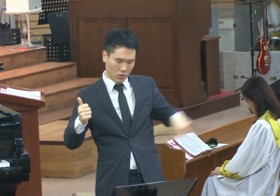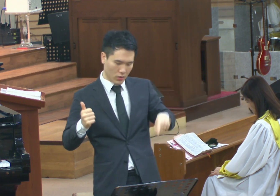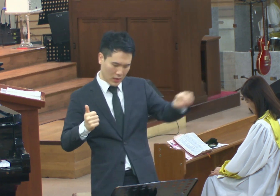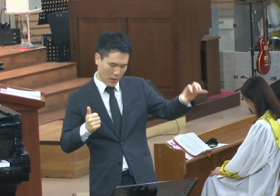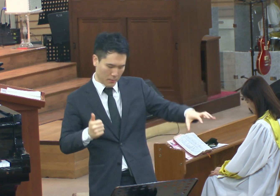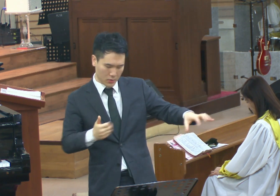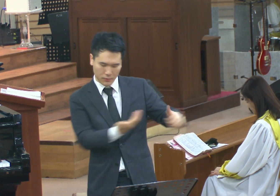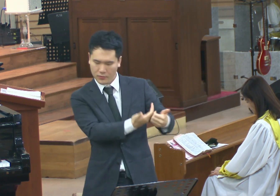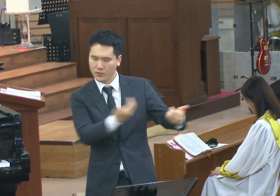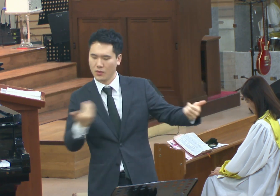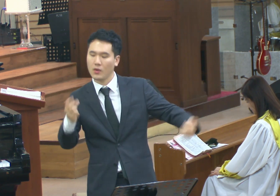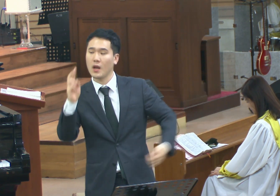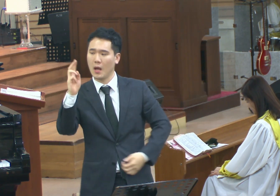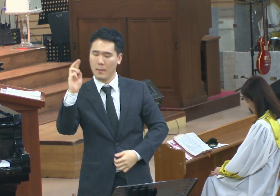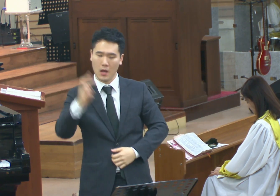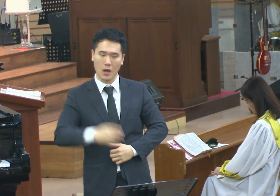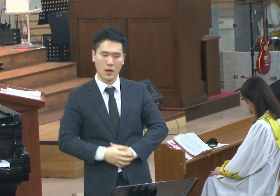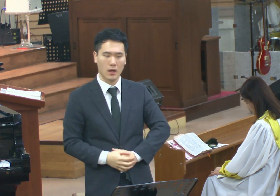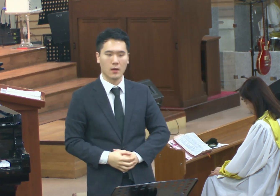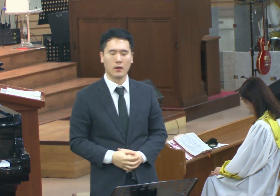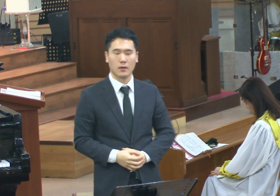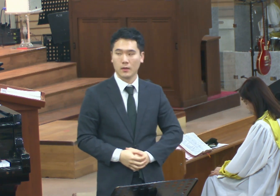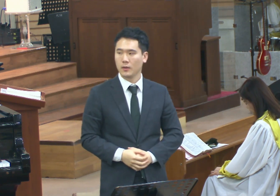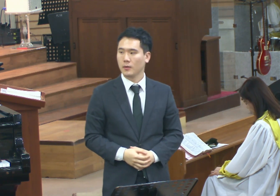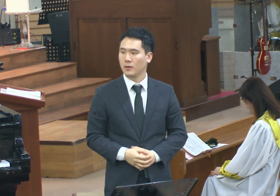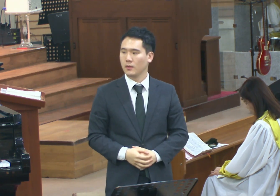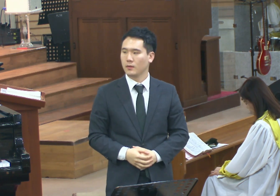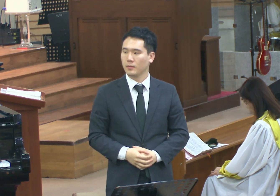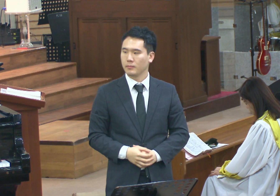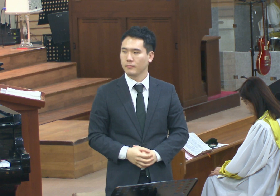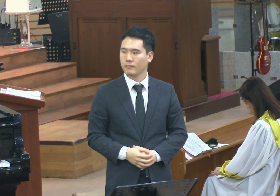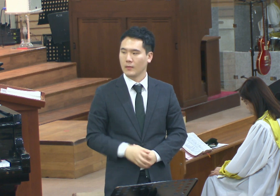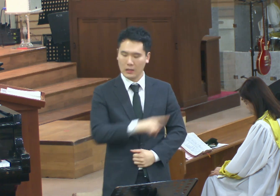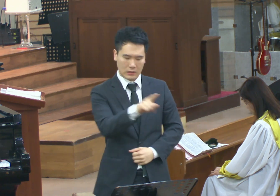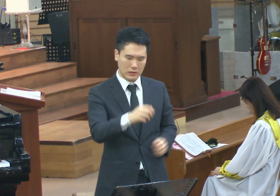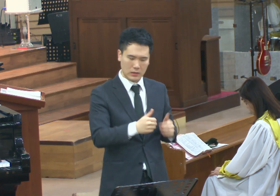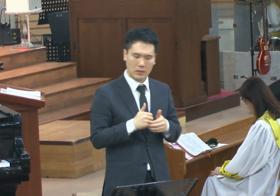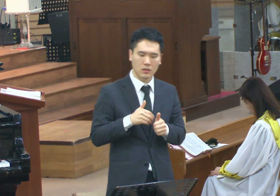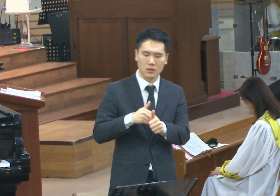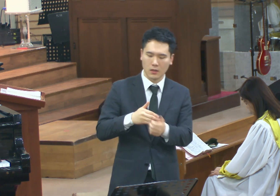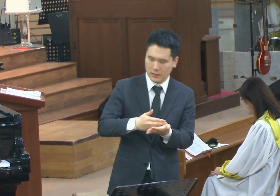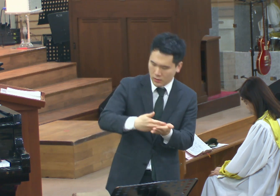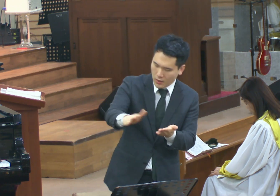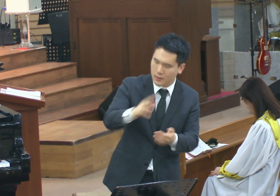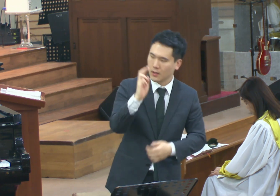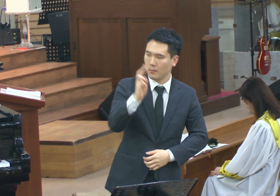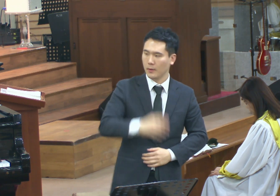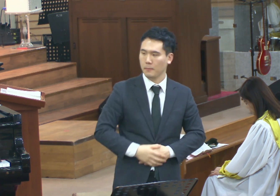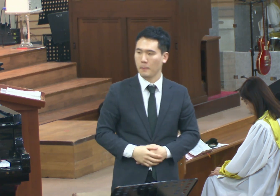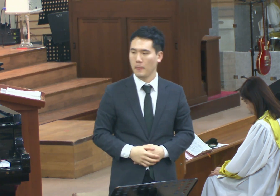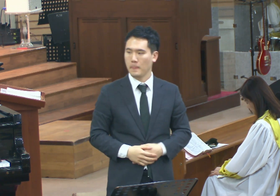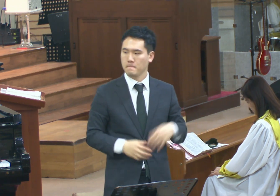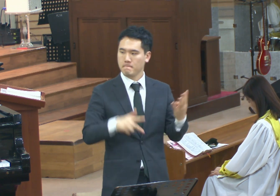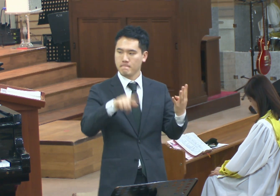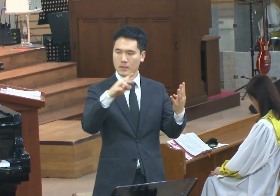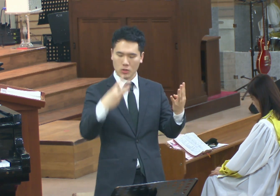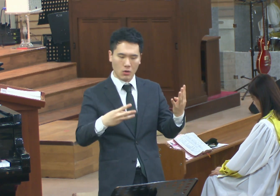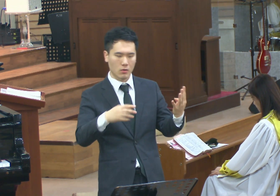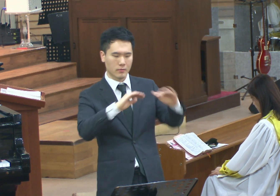앞으로도 싸워주시고 이기게 하실 것이다. 그리고 자기가 한 걸 얘기하는데 4절에서 제비 뽑은 거에 대한